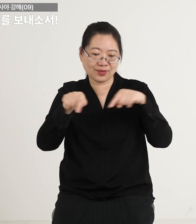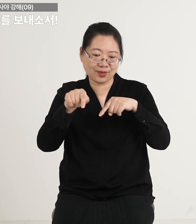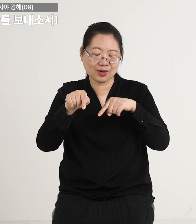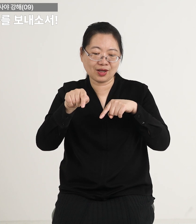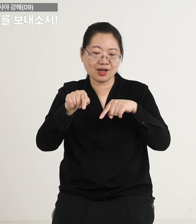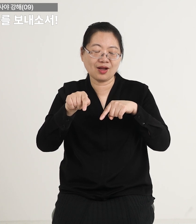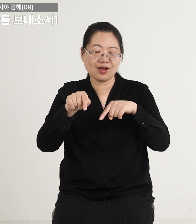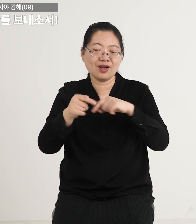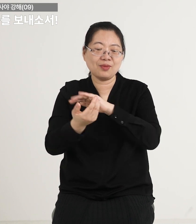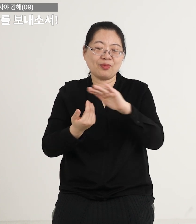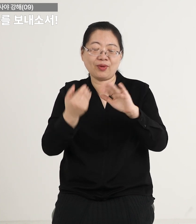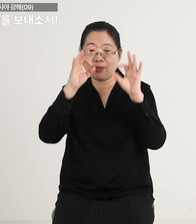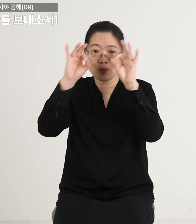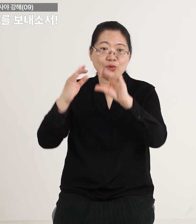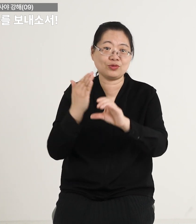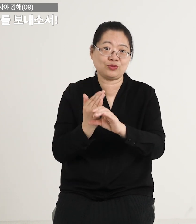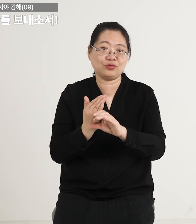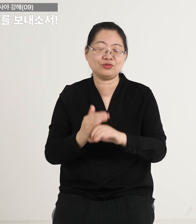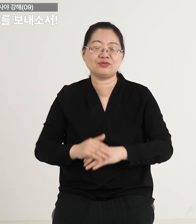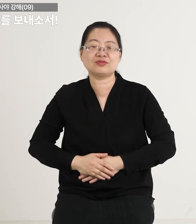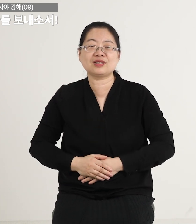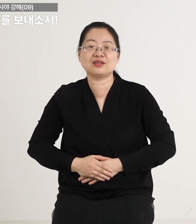거예요.